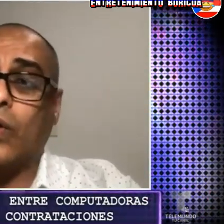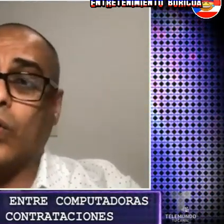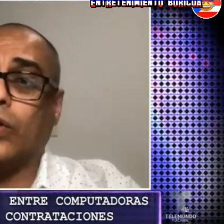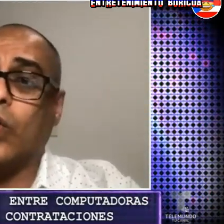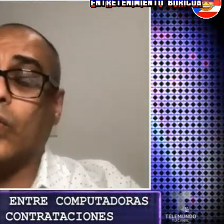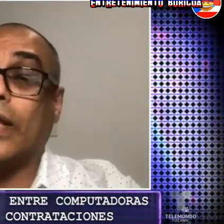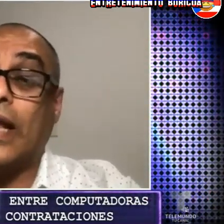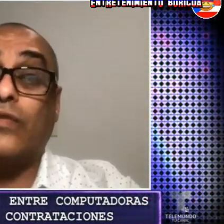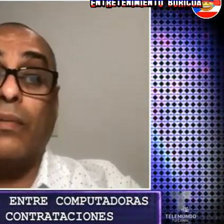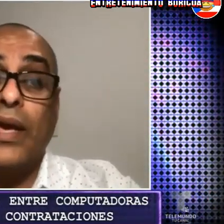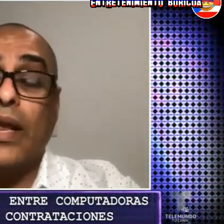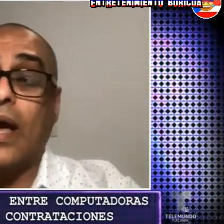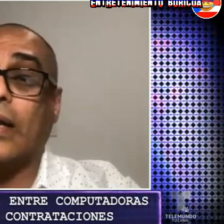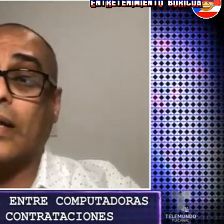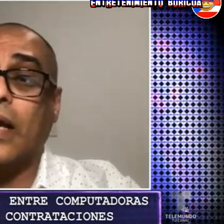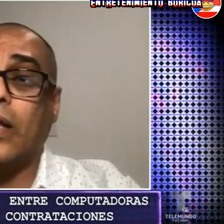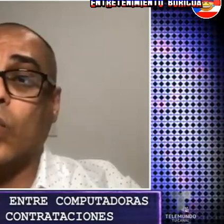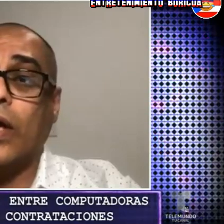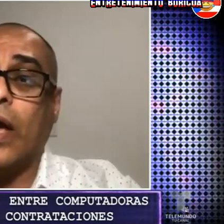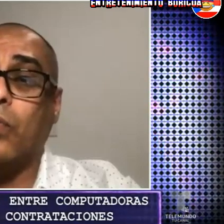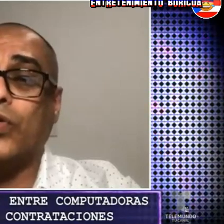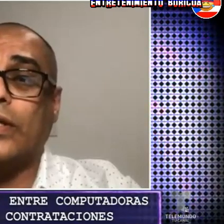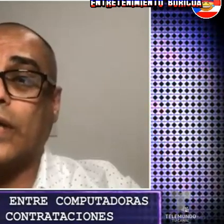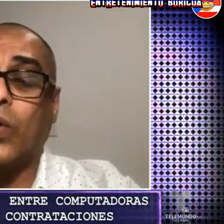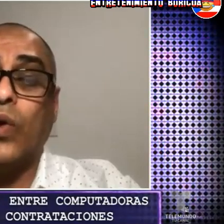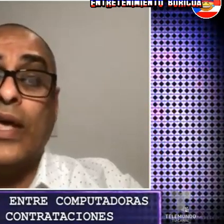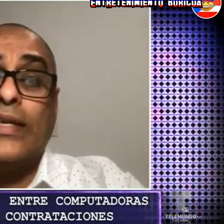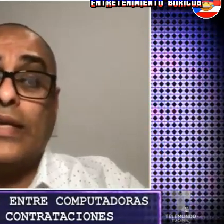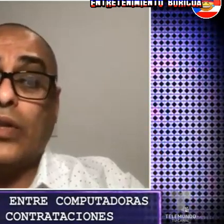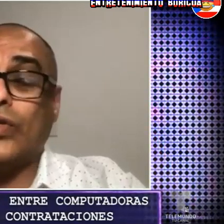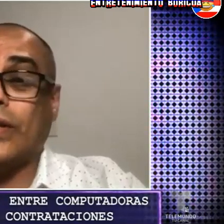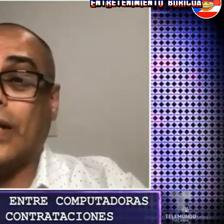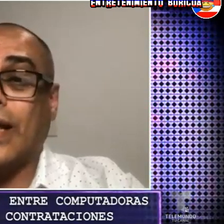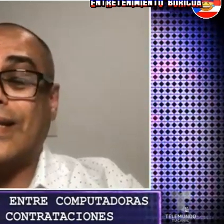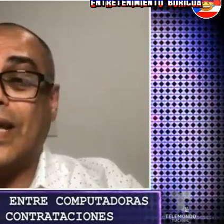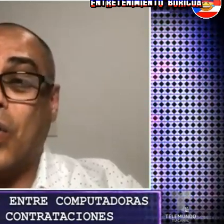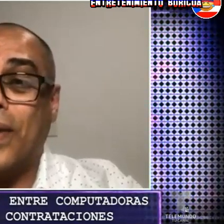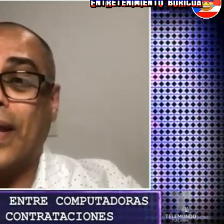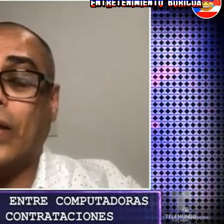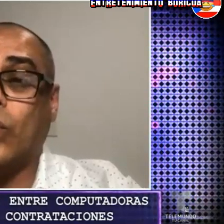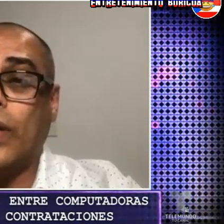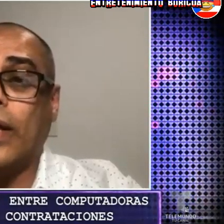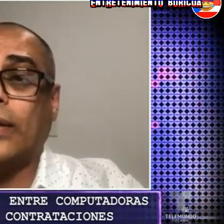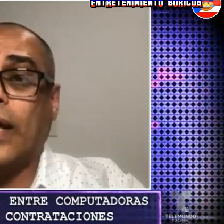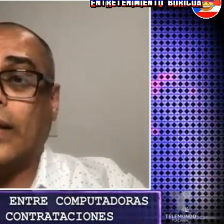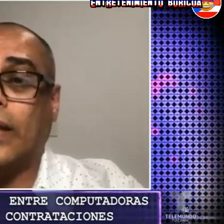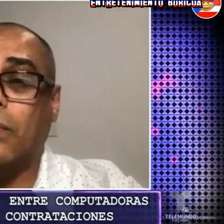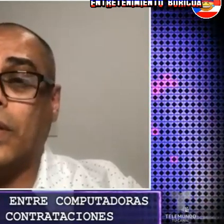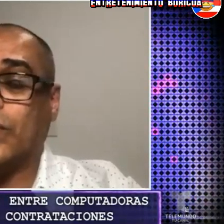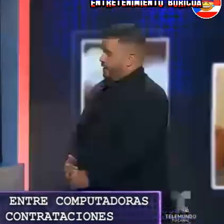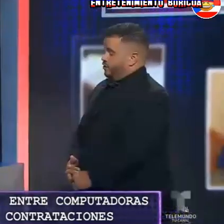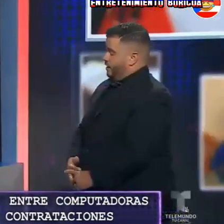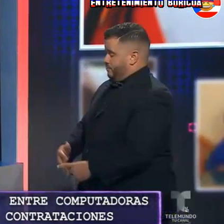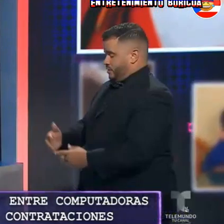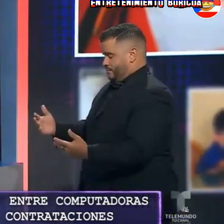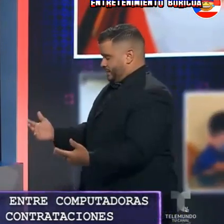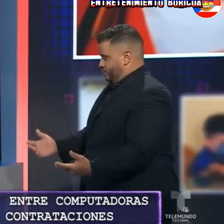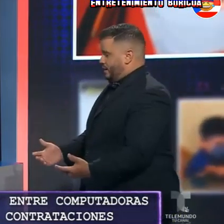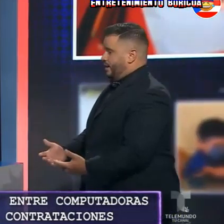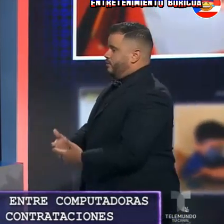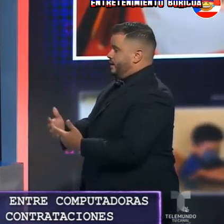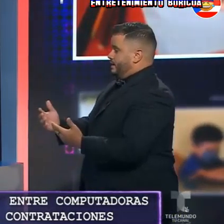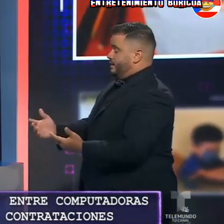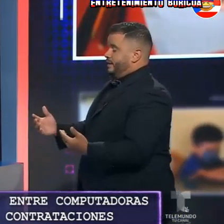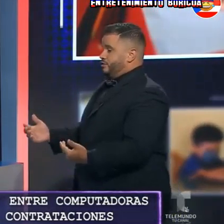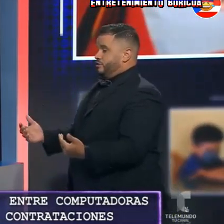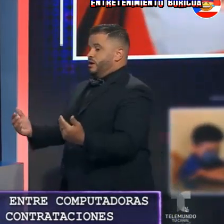el diagnóstico de las familias. Al día de hoy hemos censado 175,000 estudiantes. Secretario, admitimos